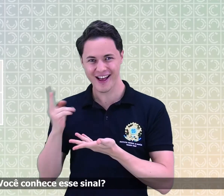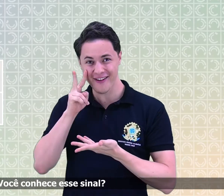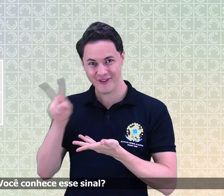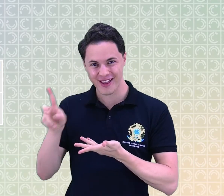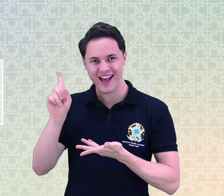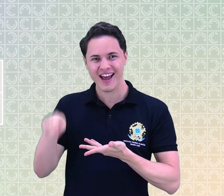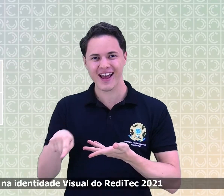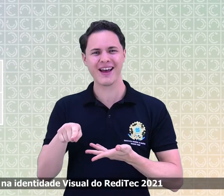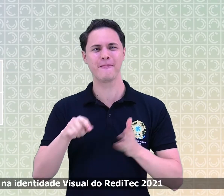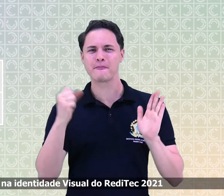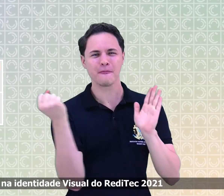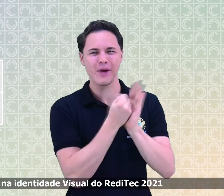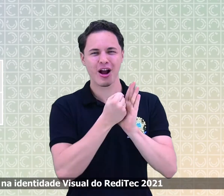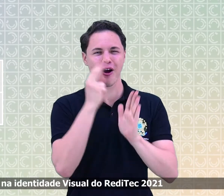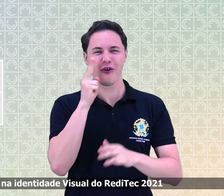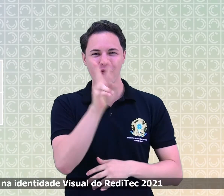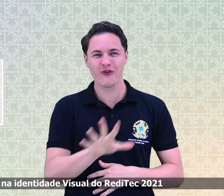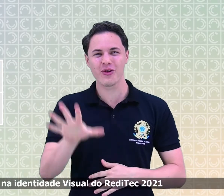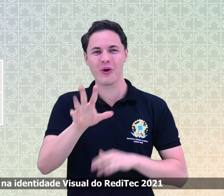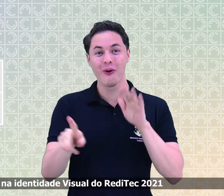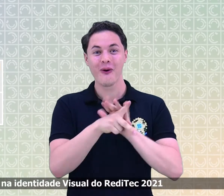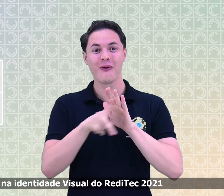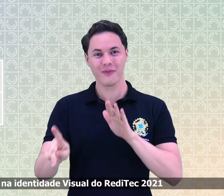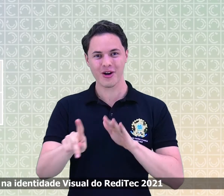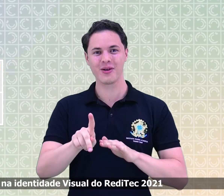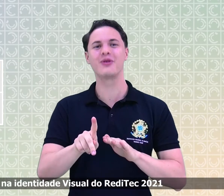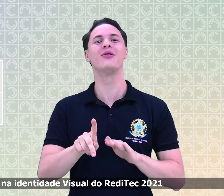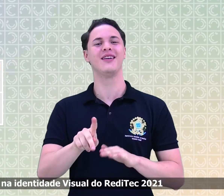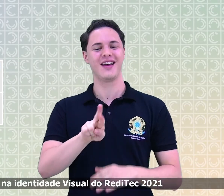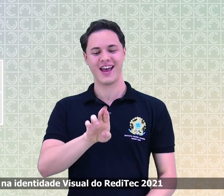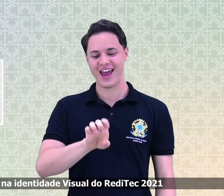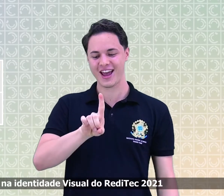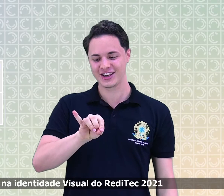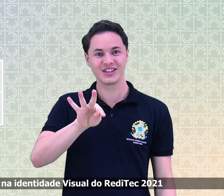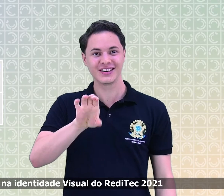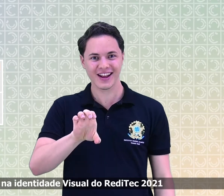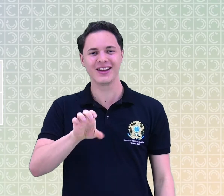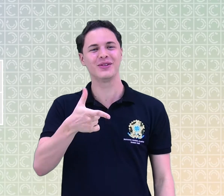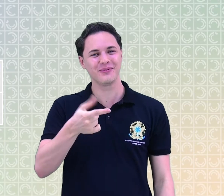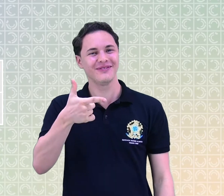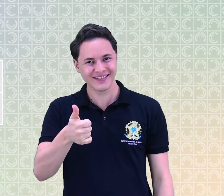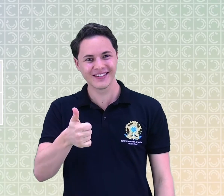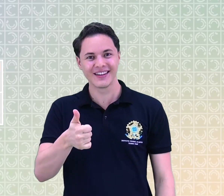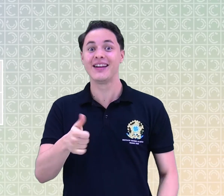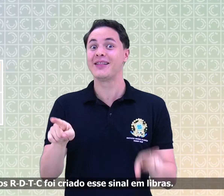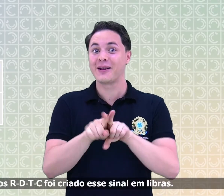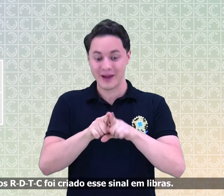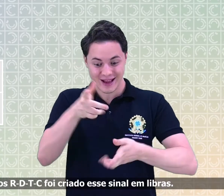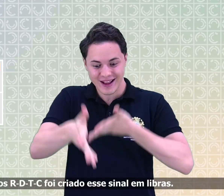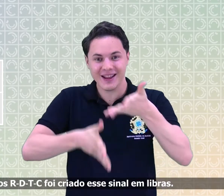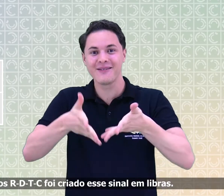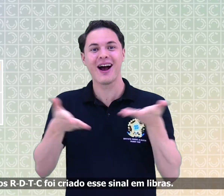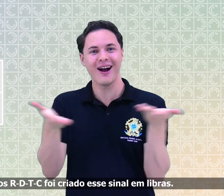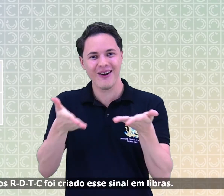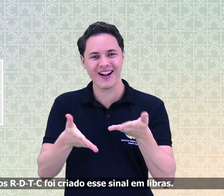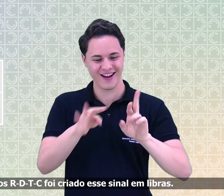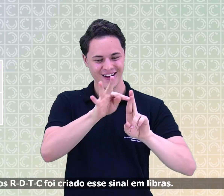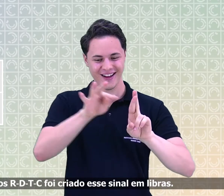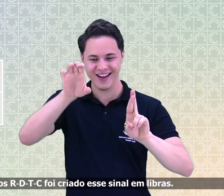Ele é baseado na identidade visual da Reditech 2021. Daqueles nos radejos, R,